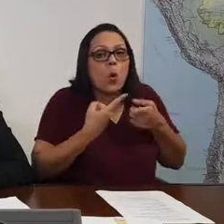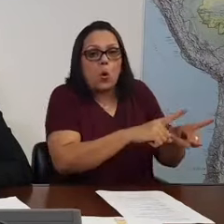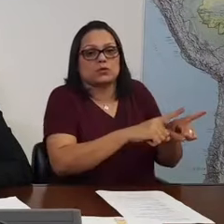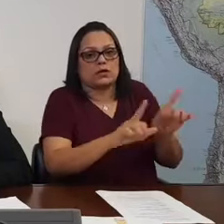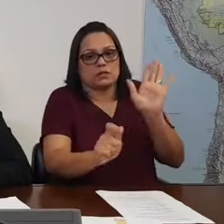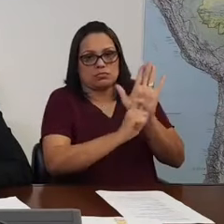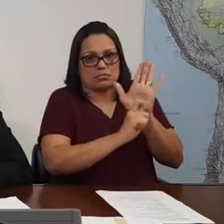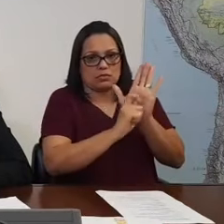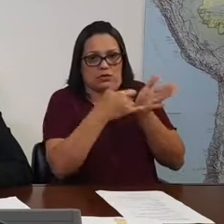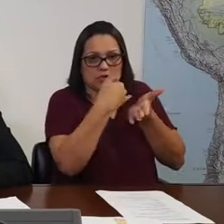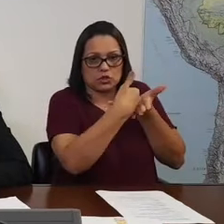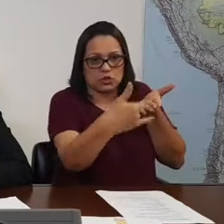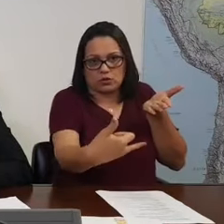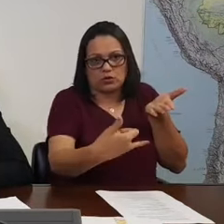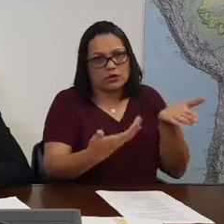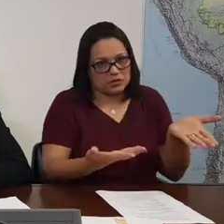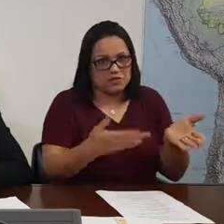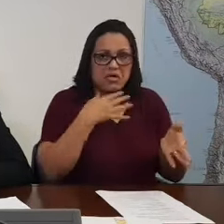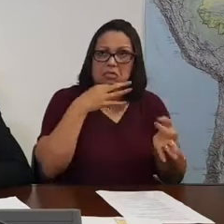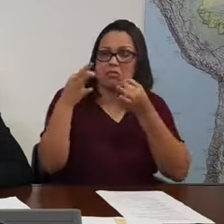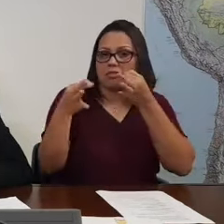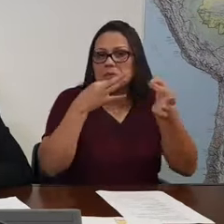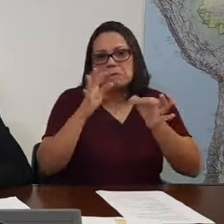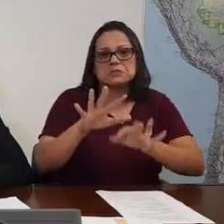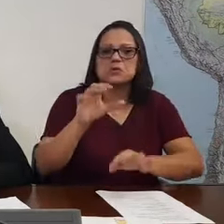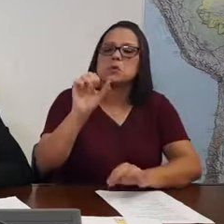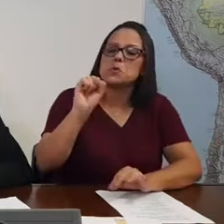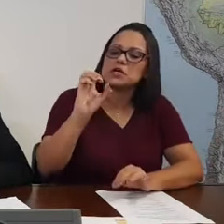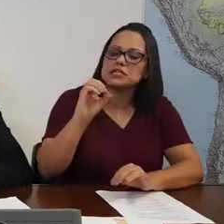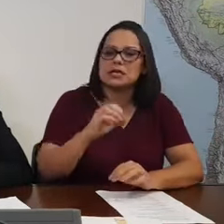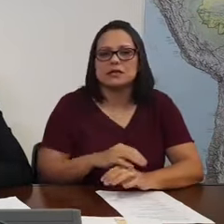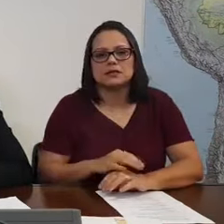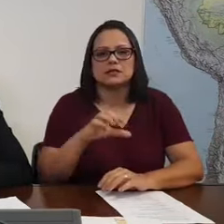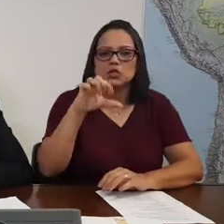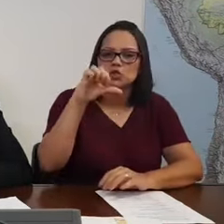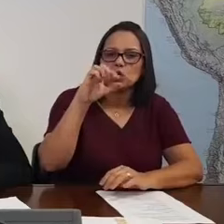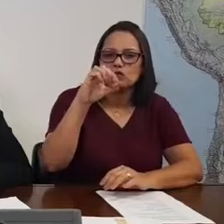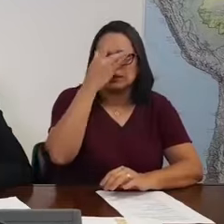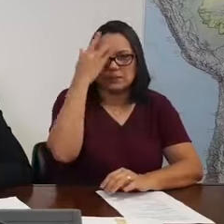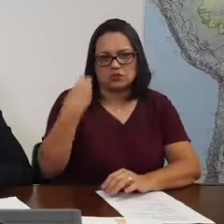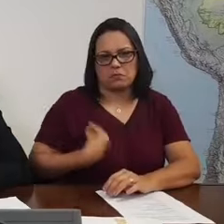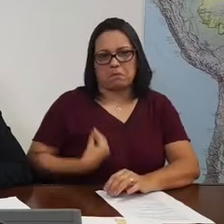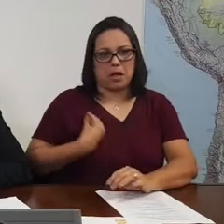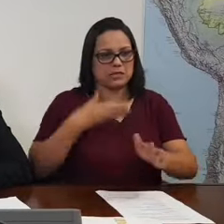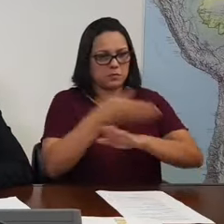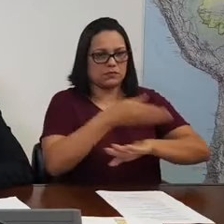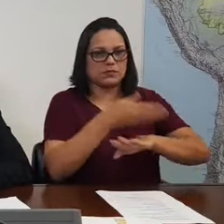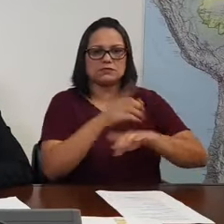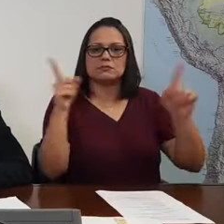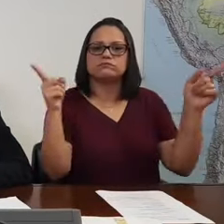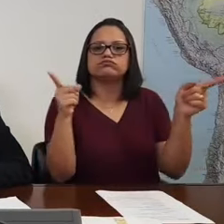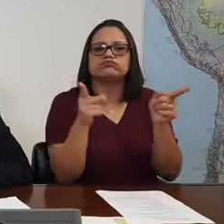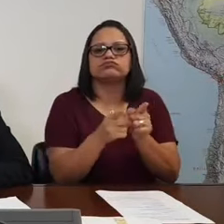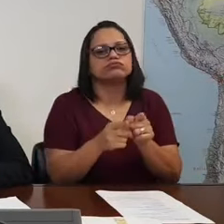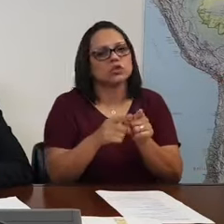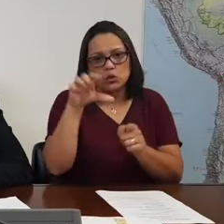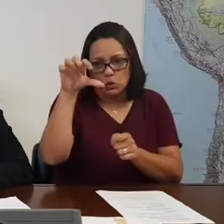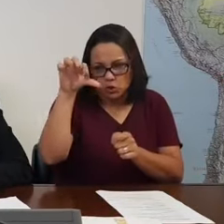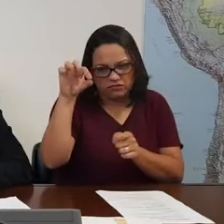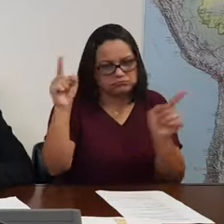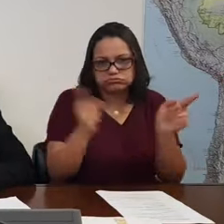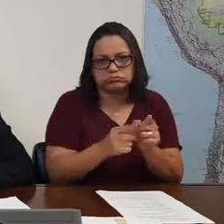ali, eu não tenho certo aqui, umas 80, 90 pessoas nesse conselho, reduzimos para aproximadamente 20.